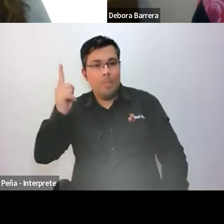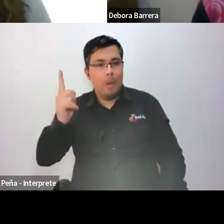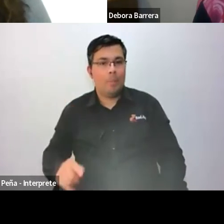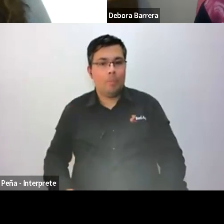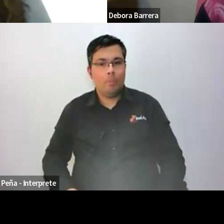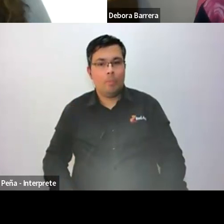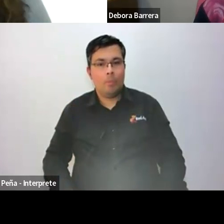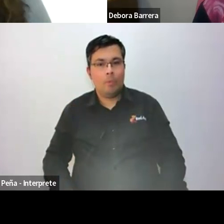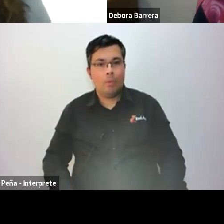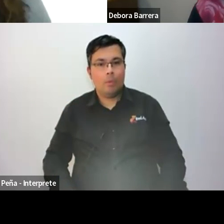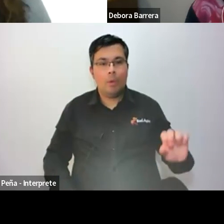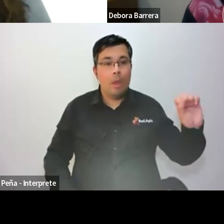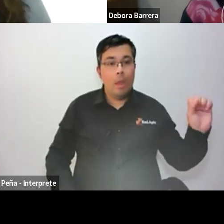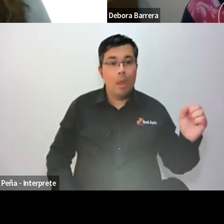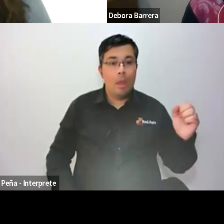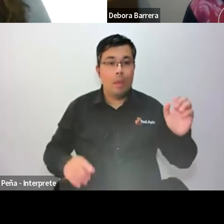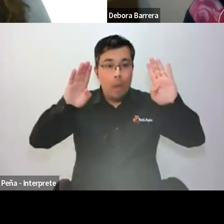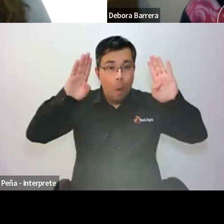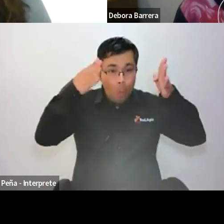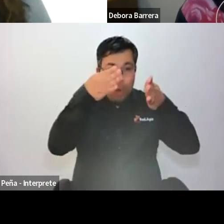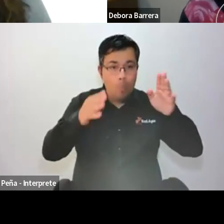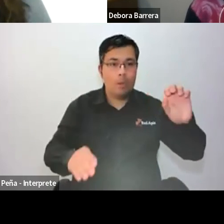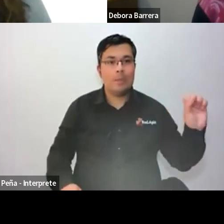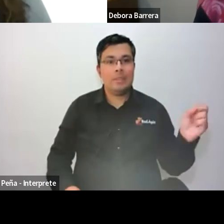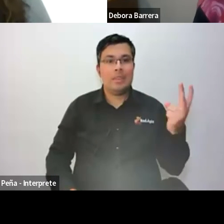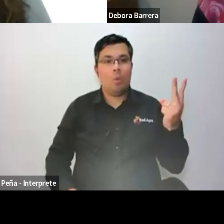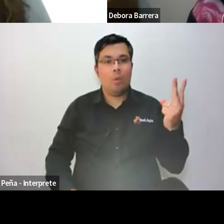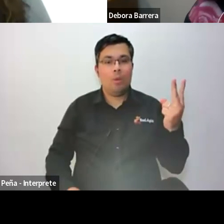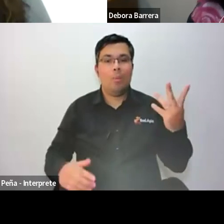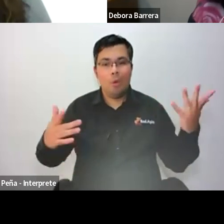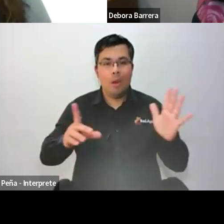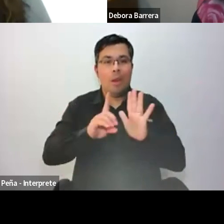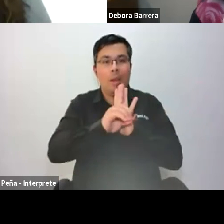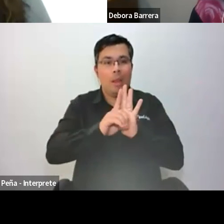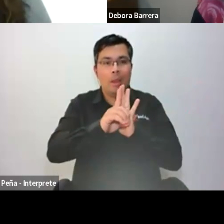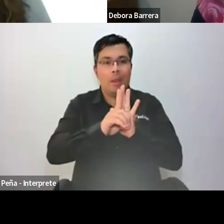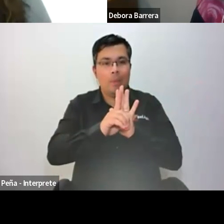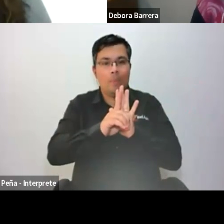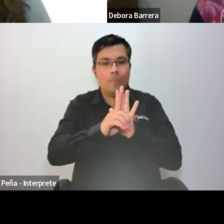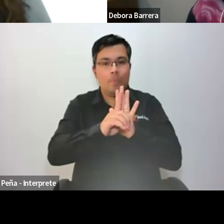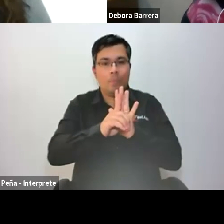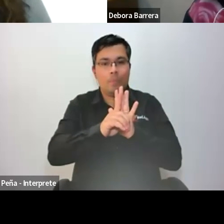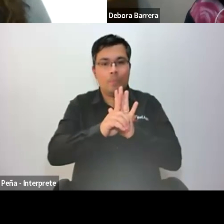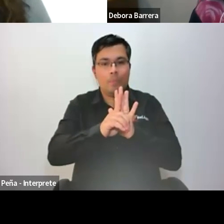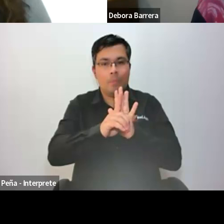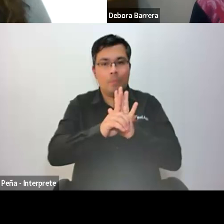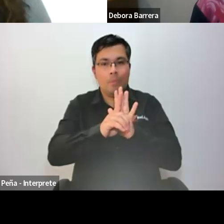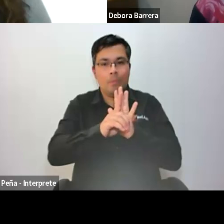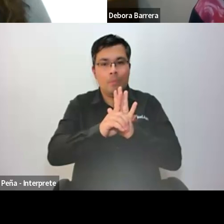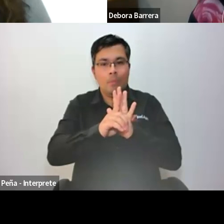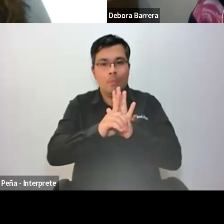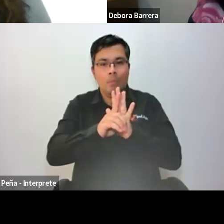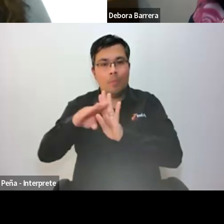sería secundario al autismo. Por tanto, el decreto que regula las escuelas especiales de lenguaje así